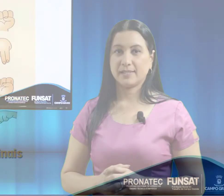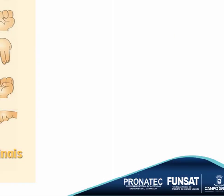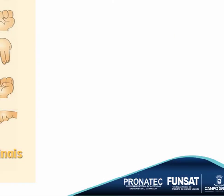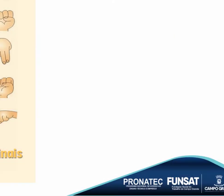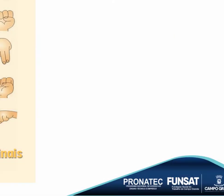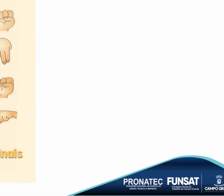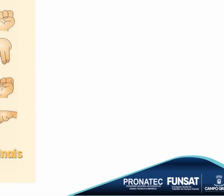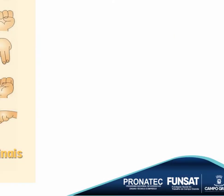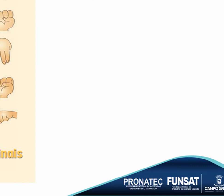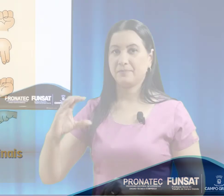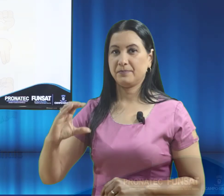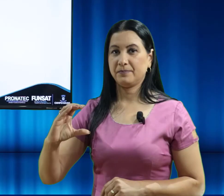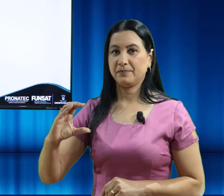C.